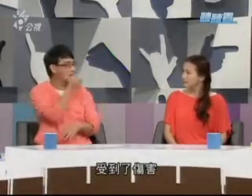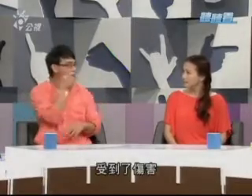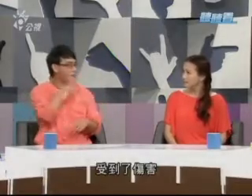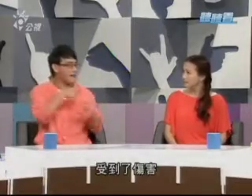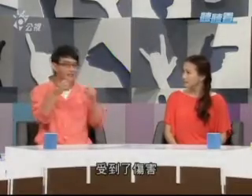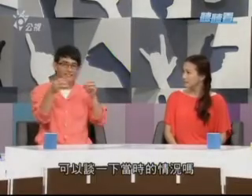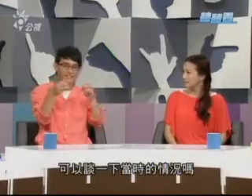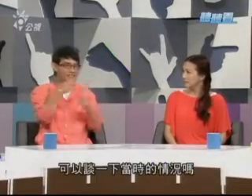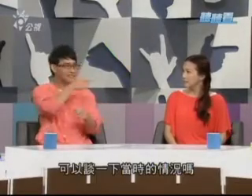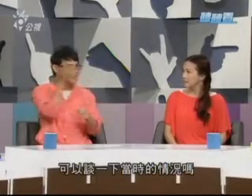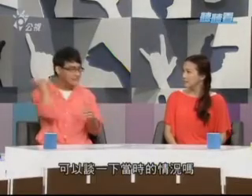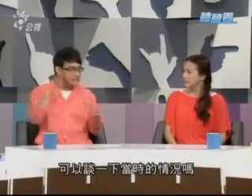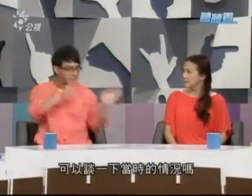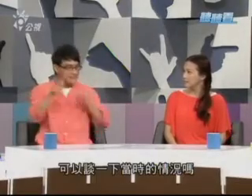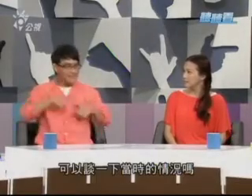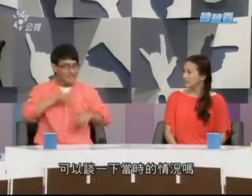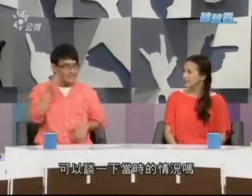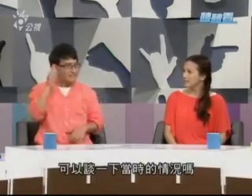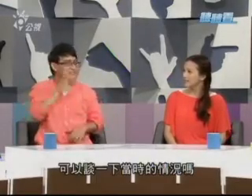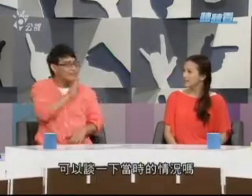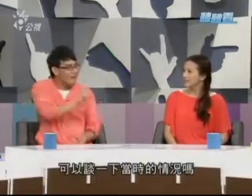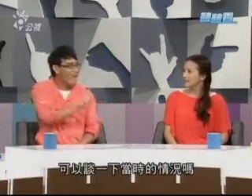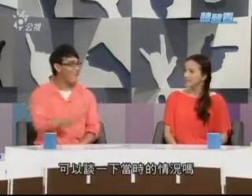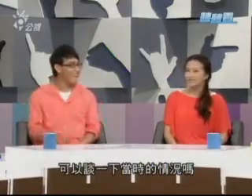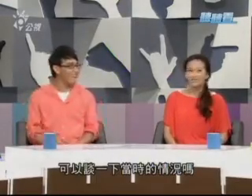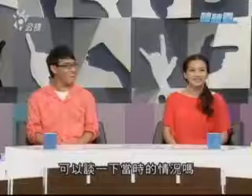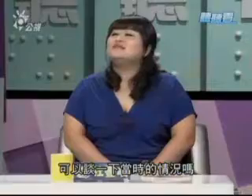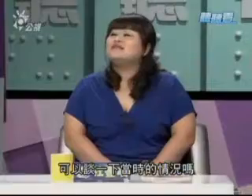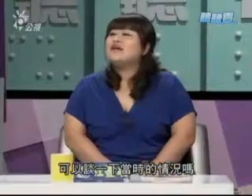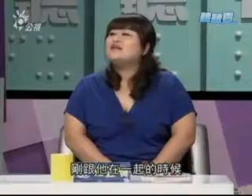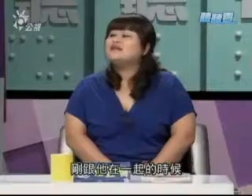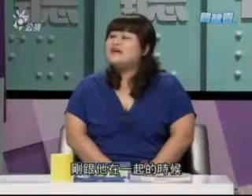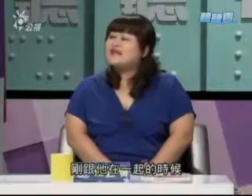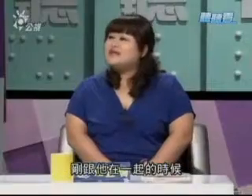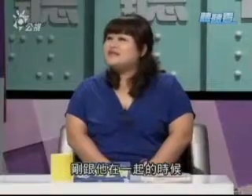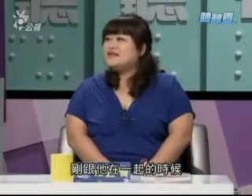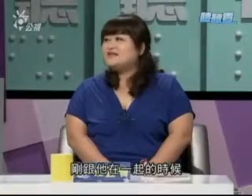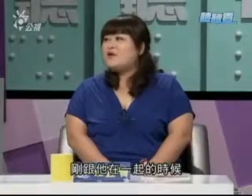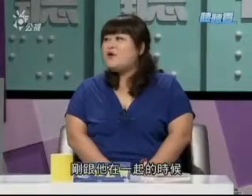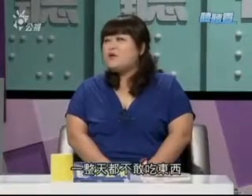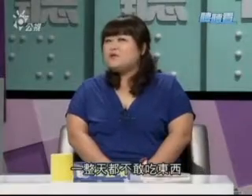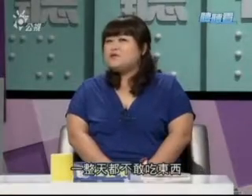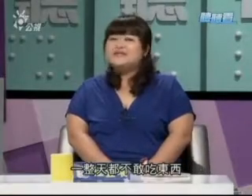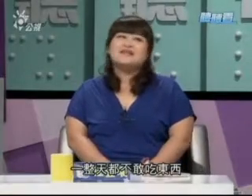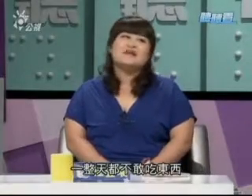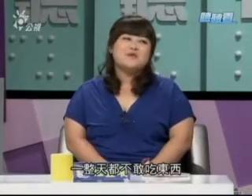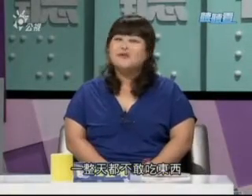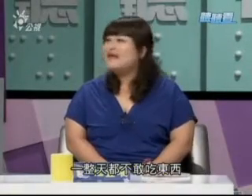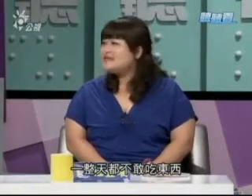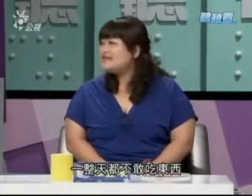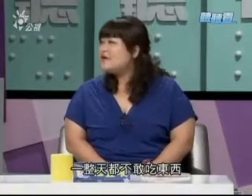伤害，可以谈一下当时的情况吗？ 刚跟他在一起的时候，一整天都不敢吃东